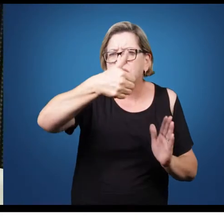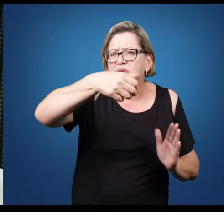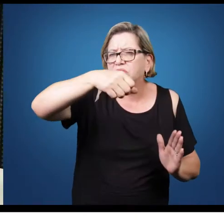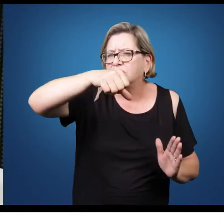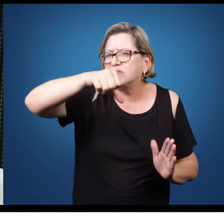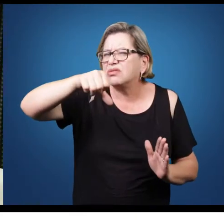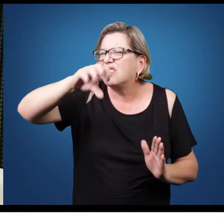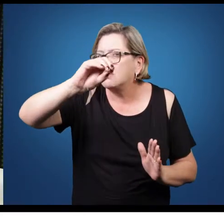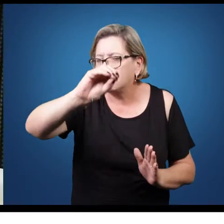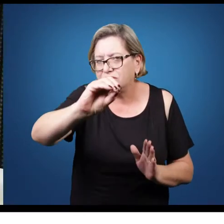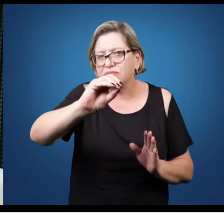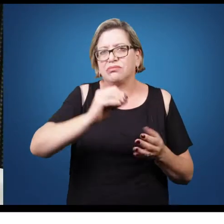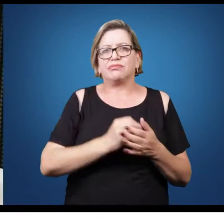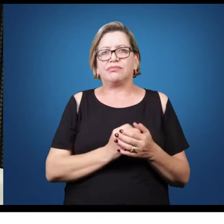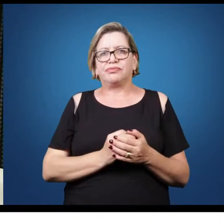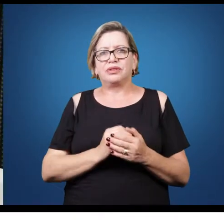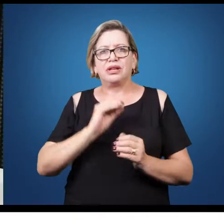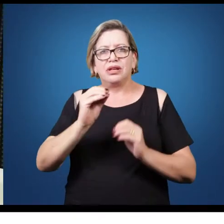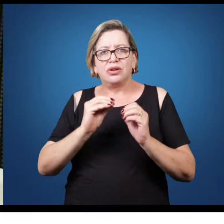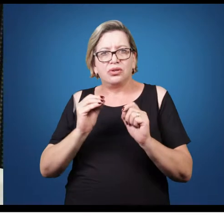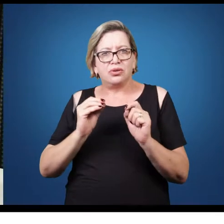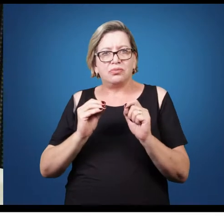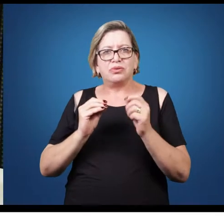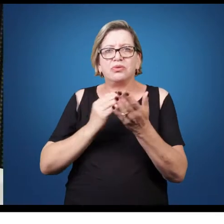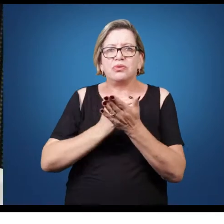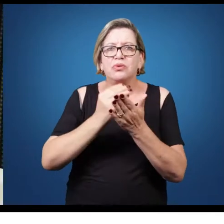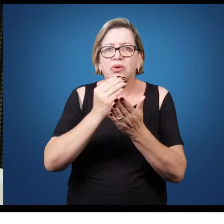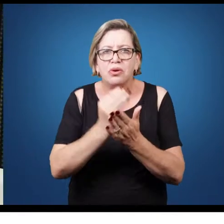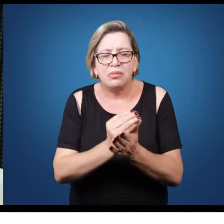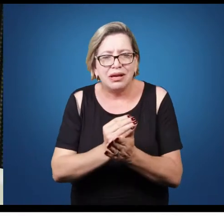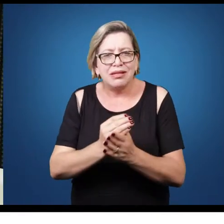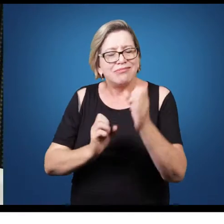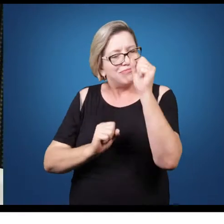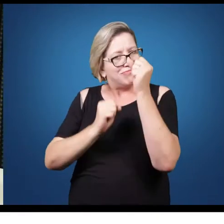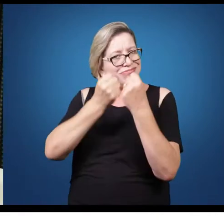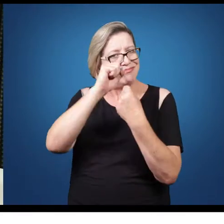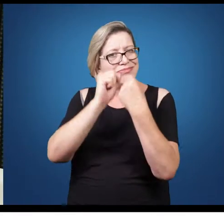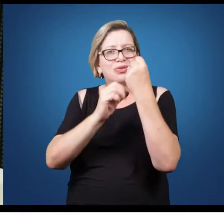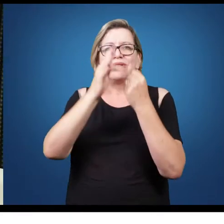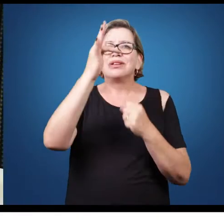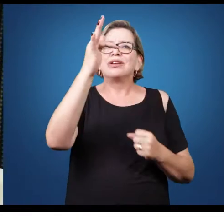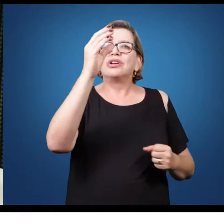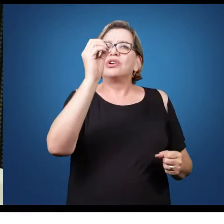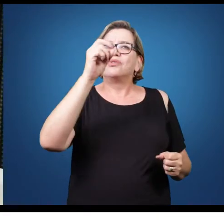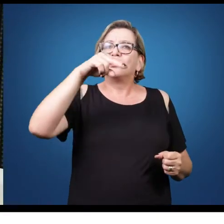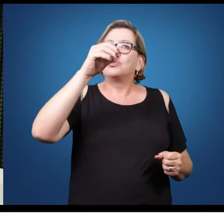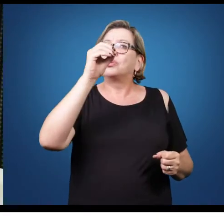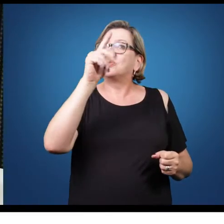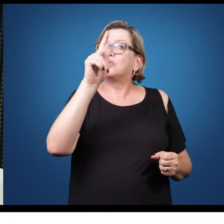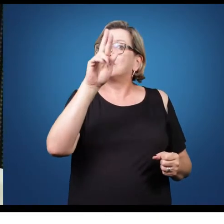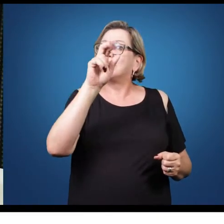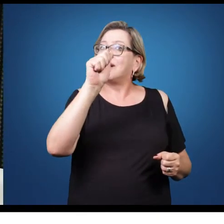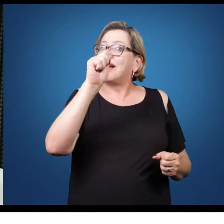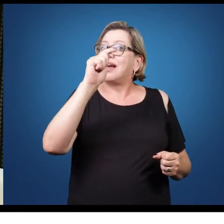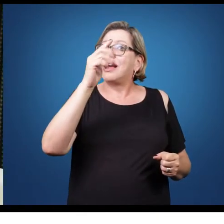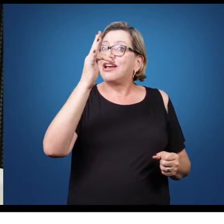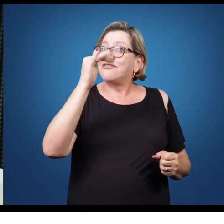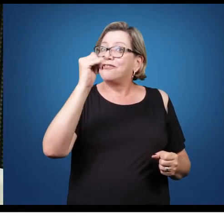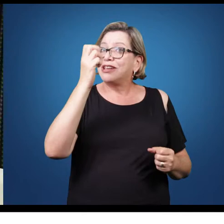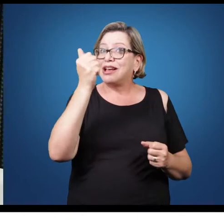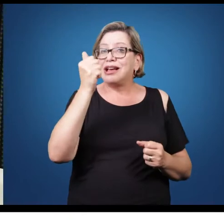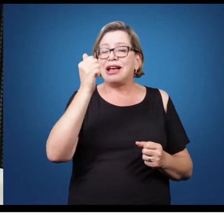meados dos 90 onde a indústria fonográfica de fato estabeleceu e ganhou muito dinheiro em cima de músicos